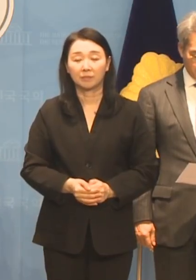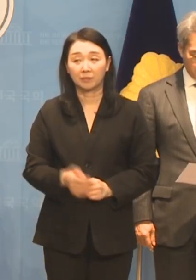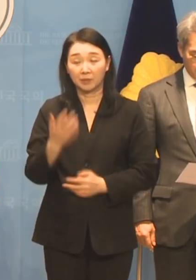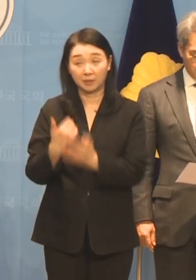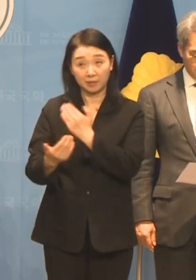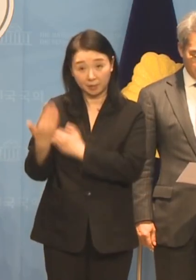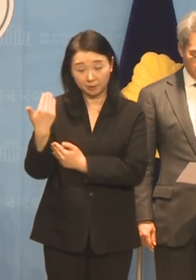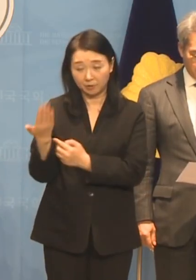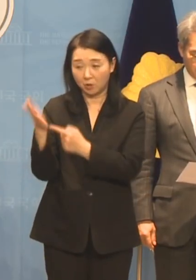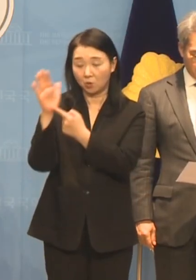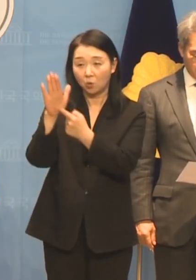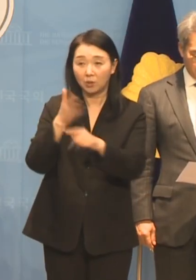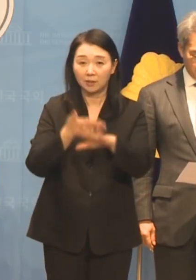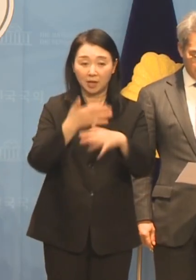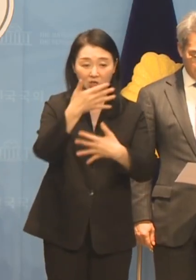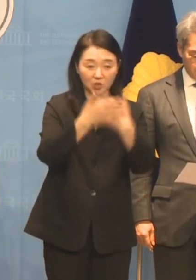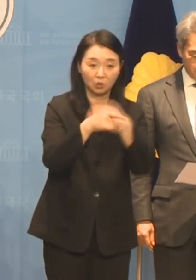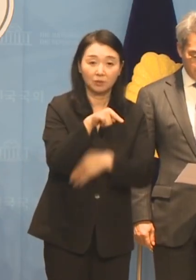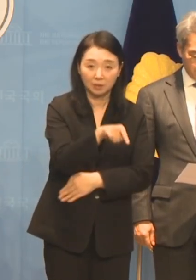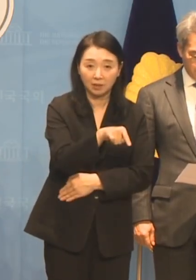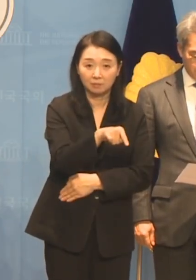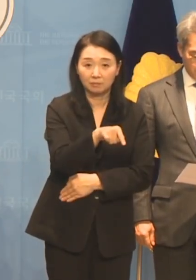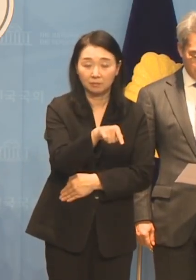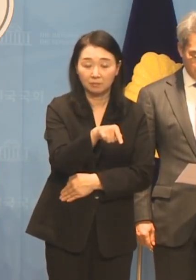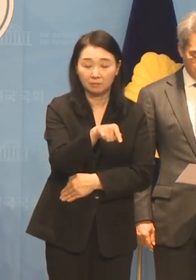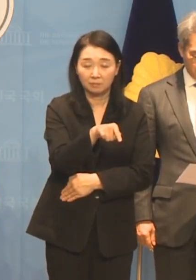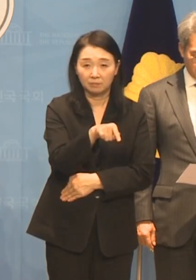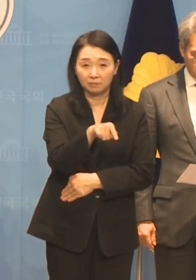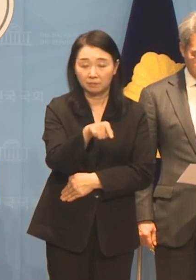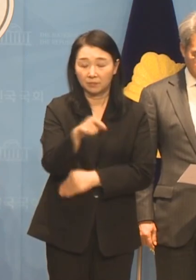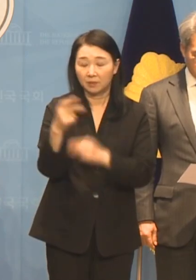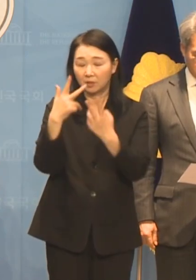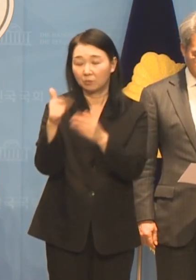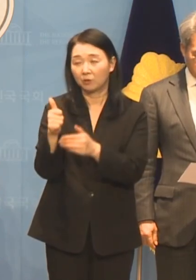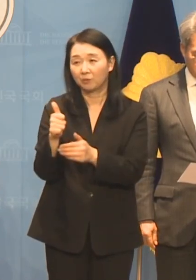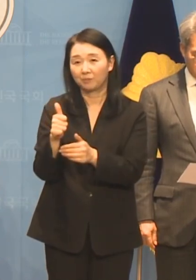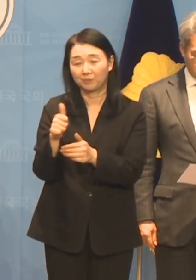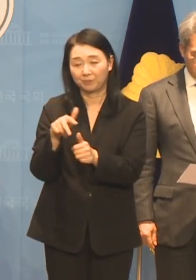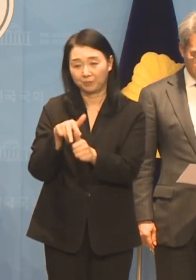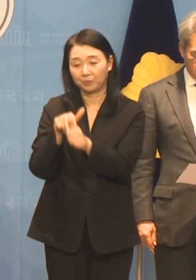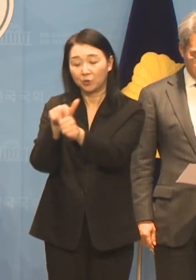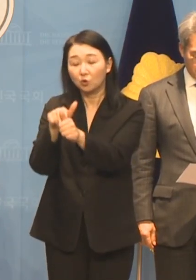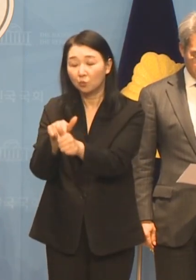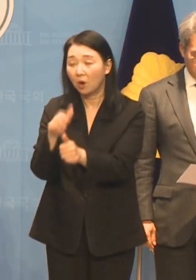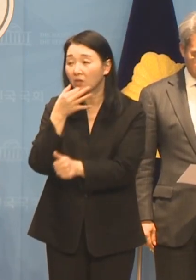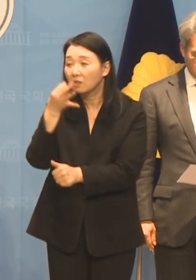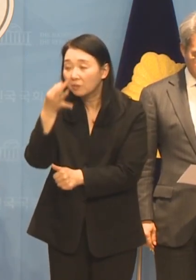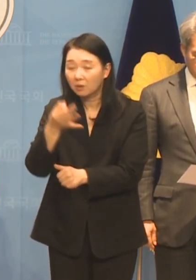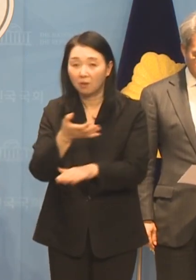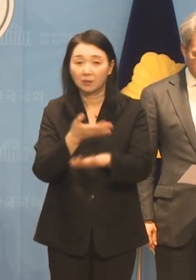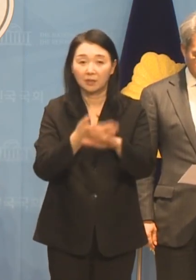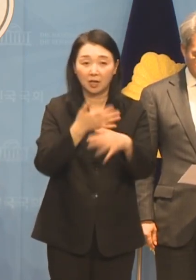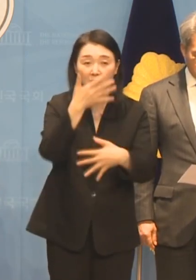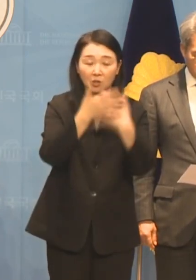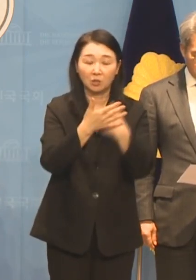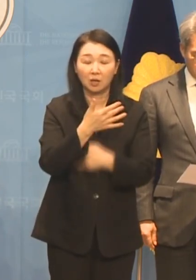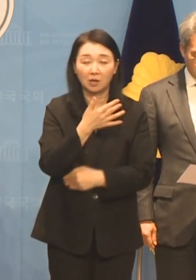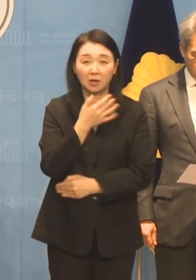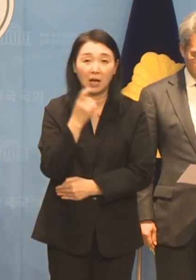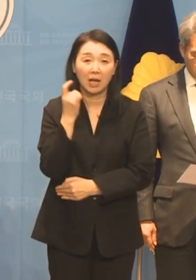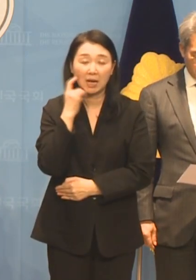과거 공개된 다른 영상의 이 예비 후보 음성을 다른 영상과 딥페이크로